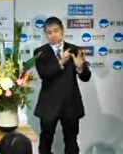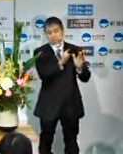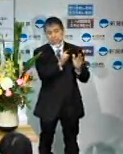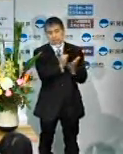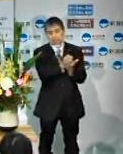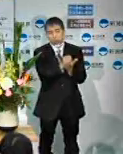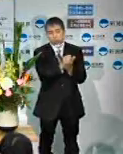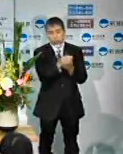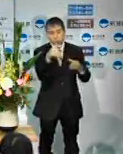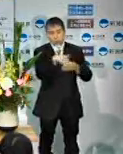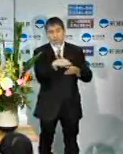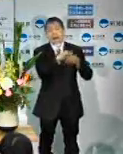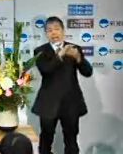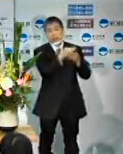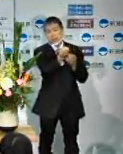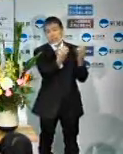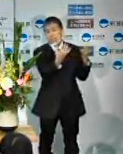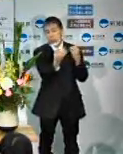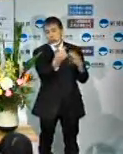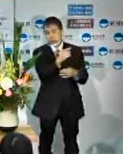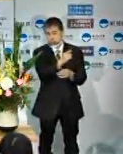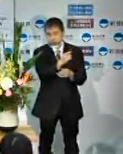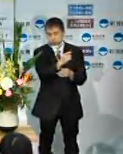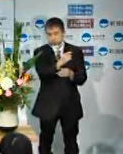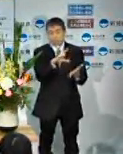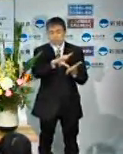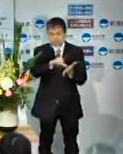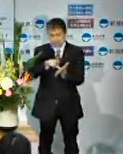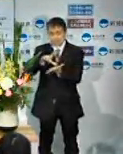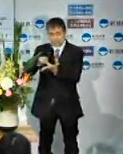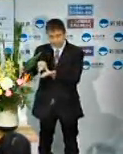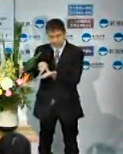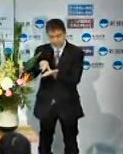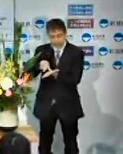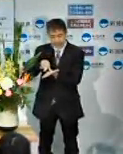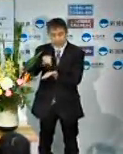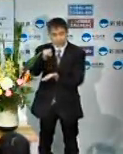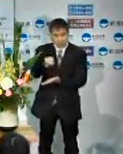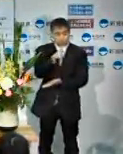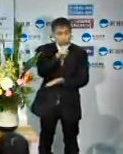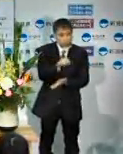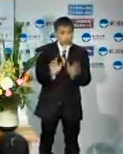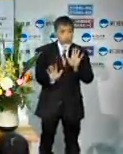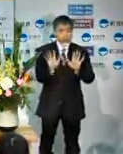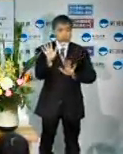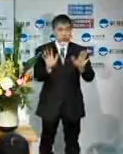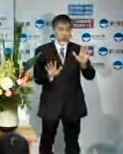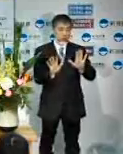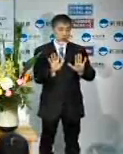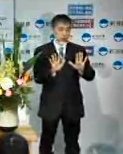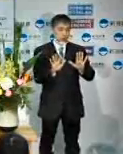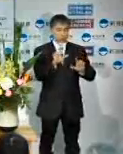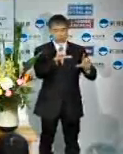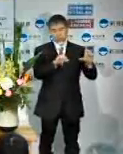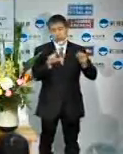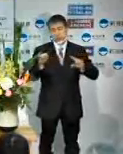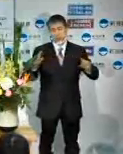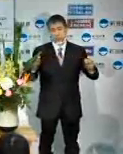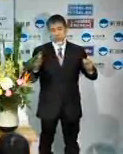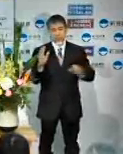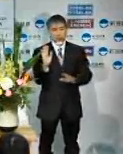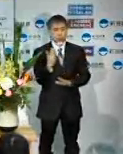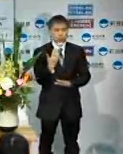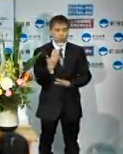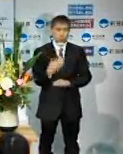ので、まあ、それぞれ地域ごとに地方ごとにですね、置かれた状況はもちろん多少違いますけれども